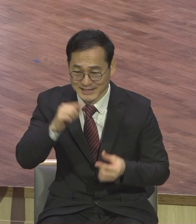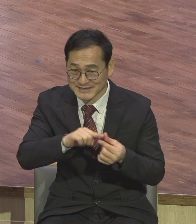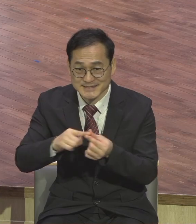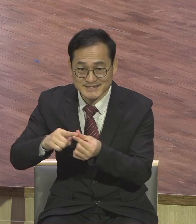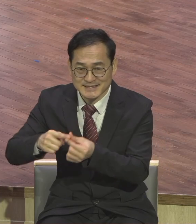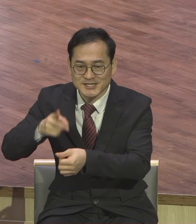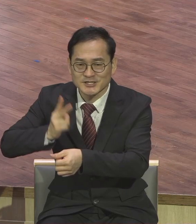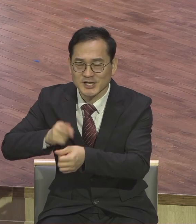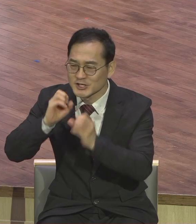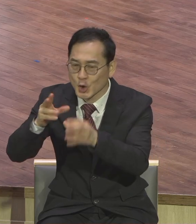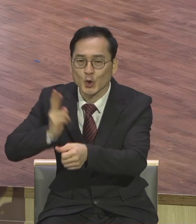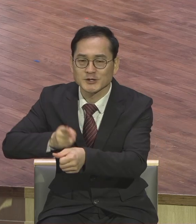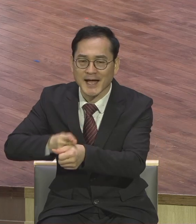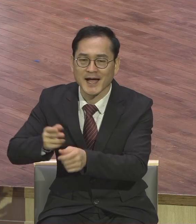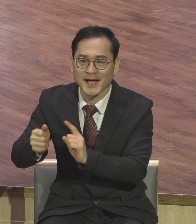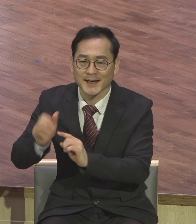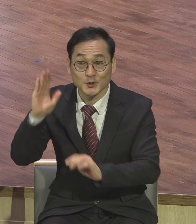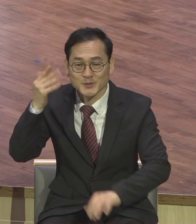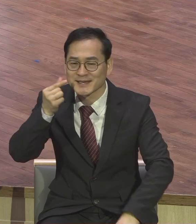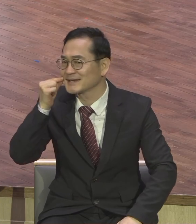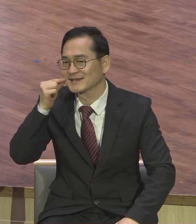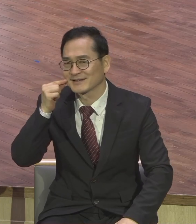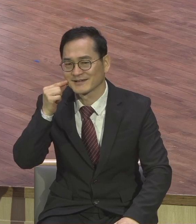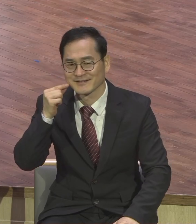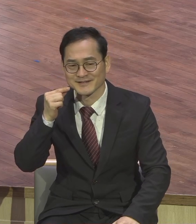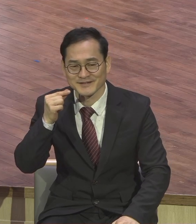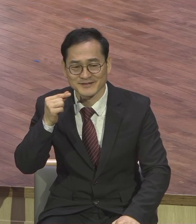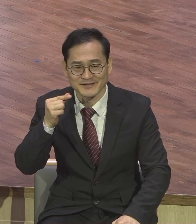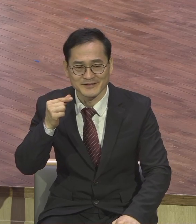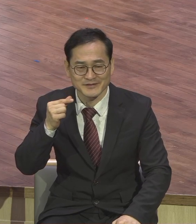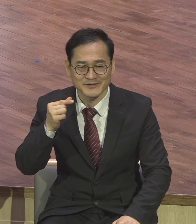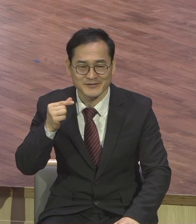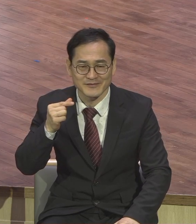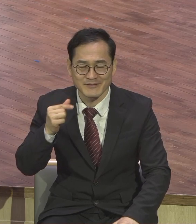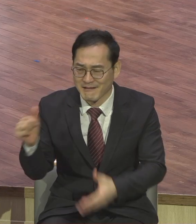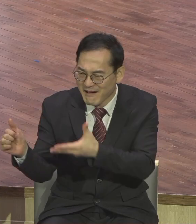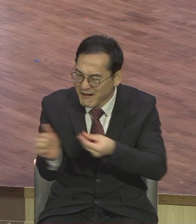이 어마어마한 이 지금 하나님도 하시는 거이다.